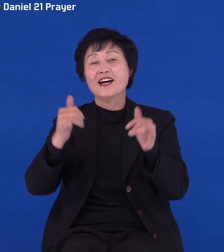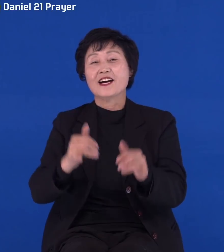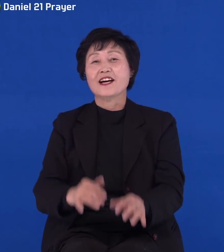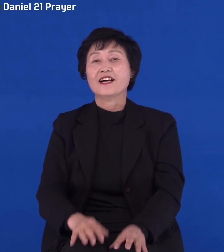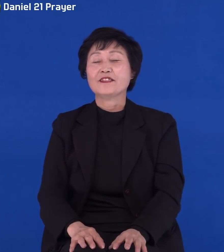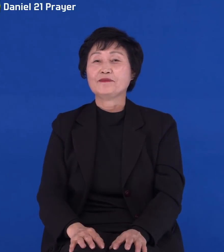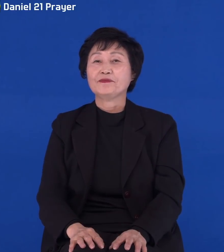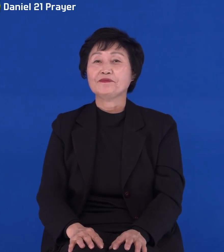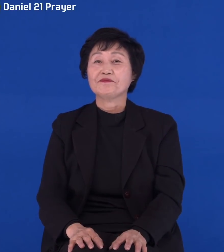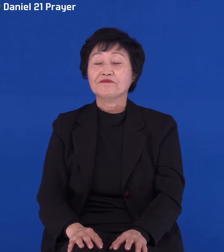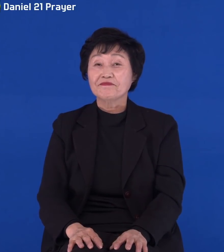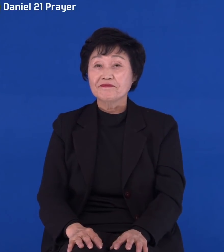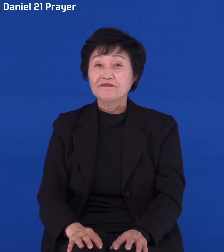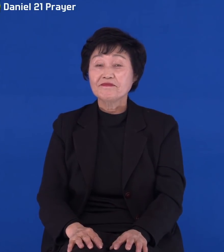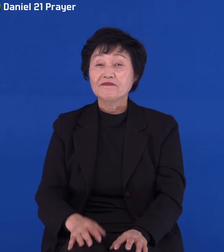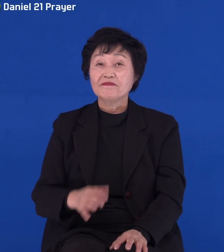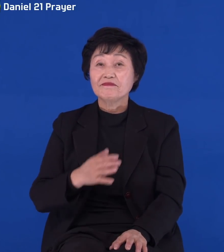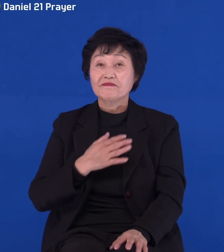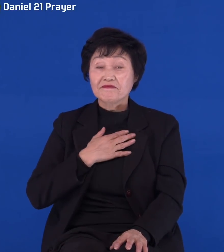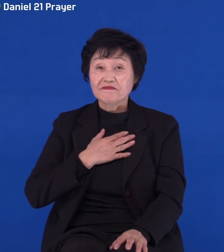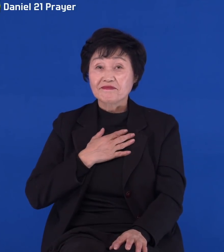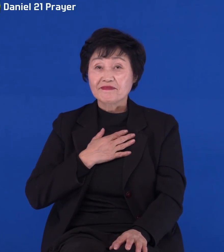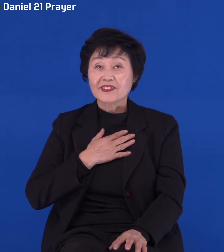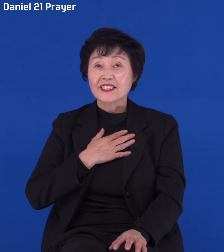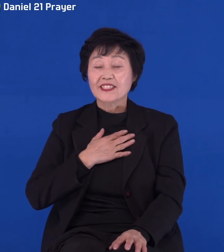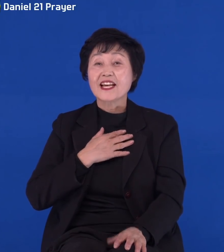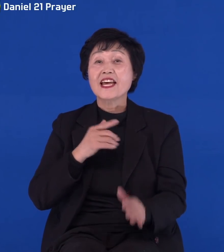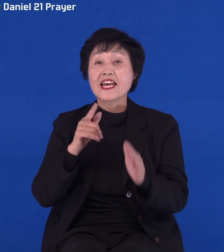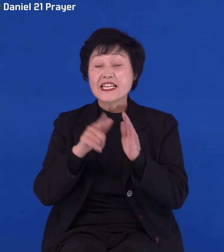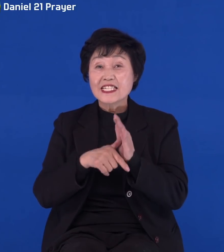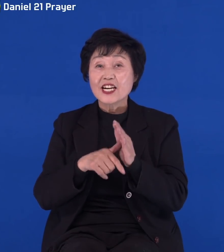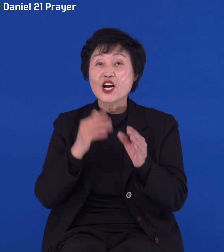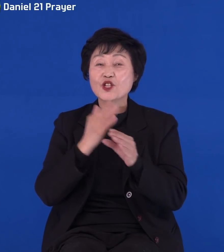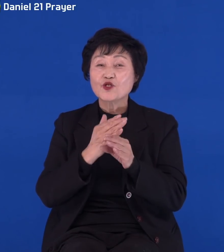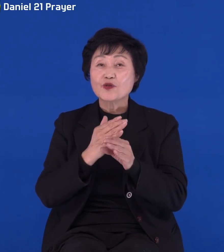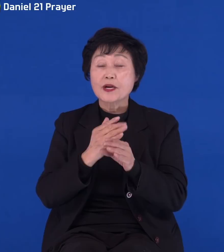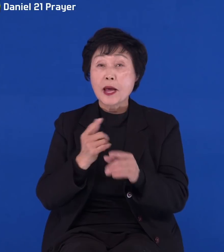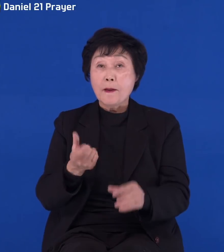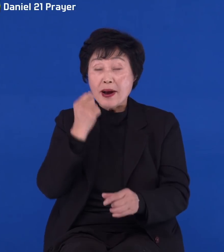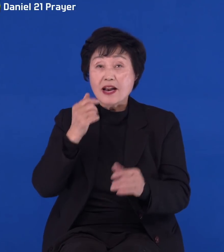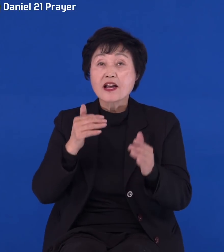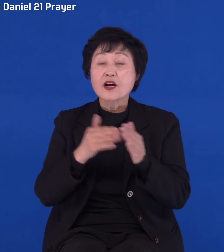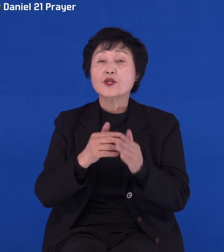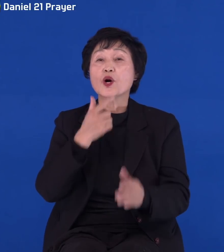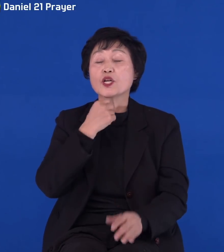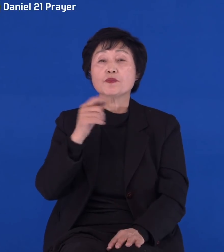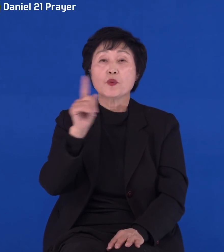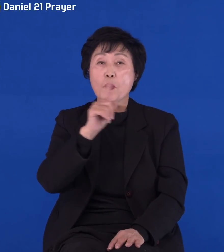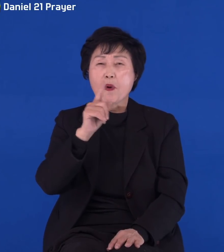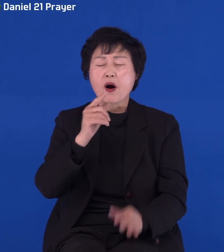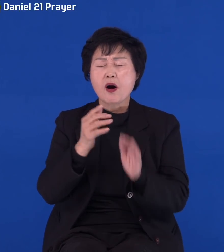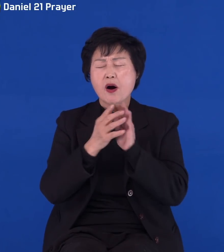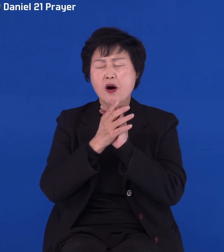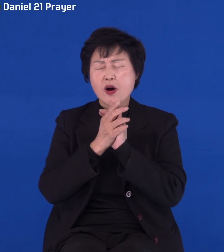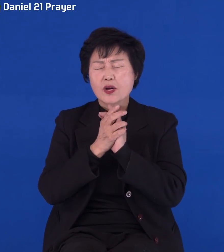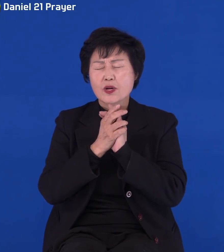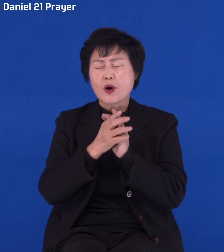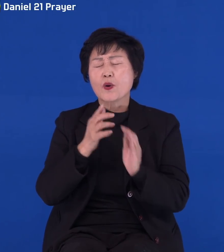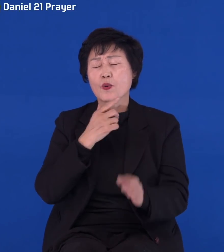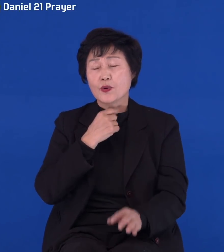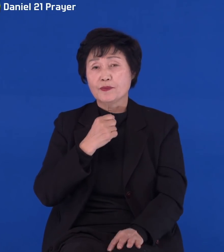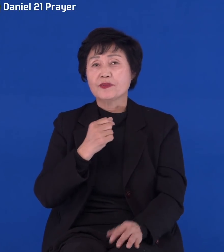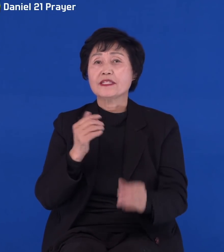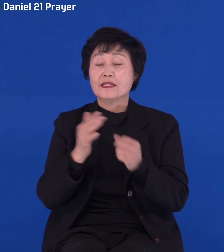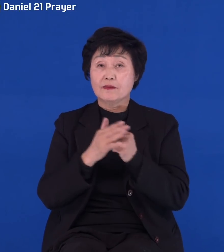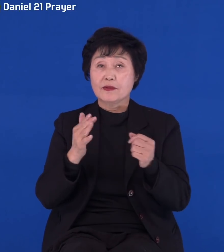제가 주어진 시간 중에 10분을 빨리 끝낸 이유가 있어요. 기도하고 싶었어요. 기도하고 싶었어요. 저 여러분에게 오늘 도전 주고 싶어요.